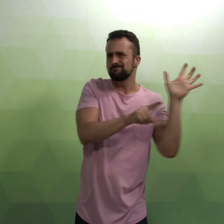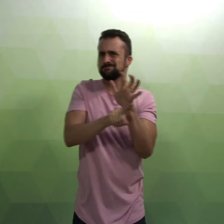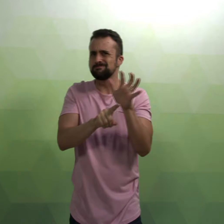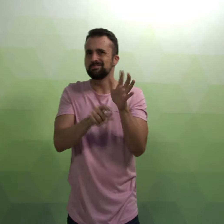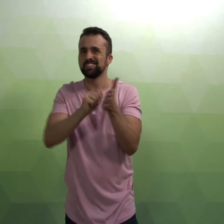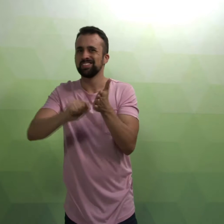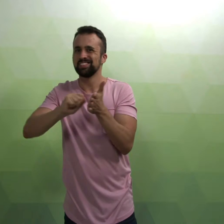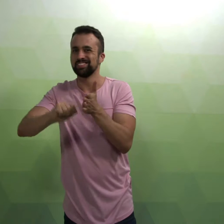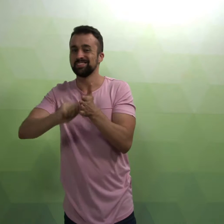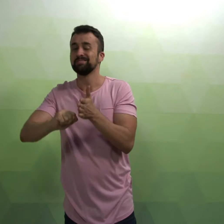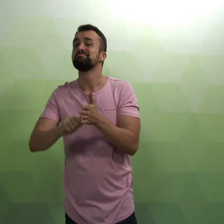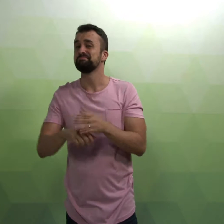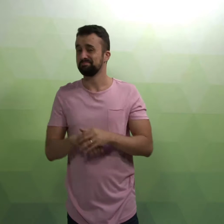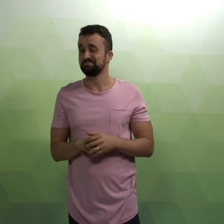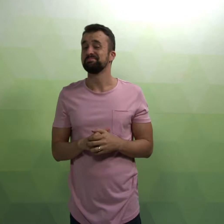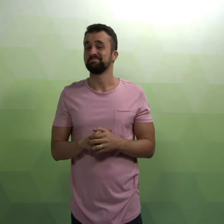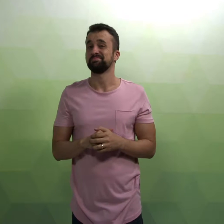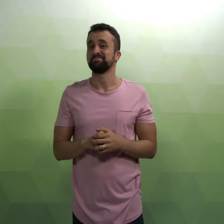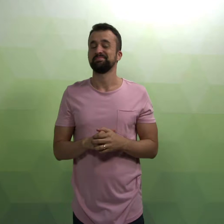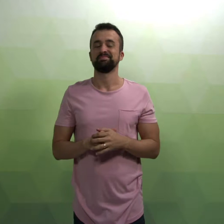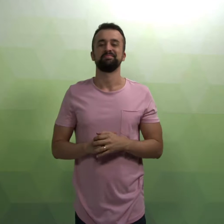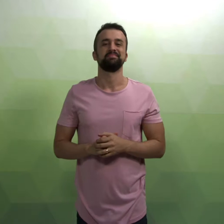Viram só a influência da Libras na escrita?